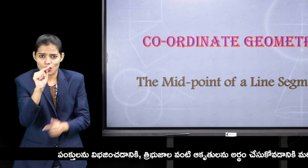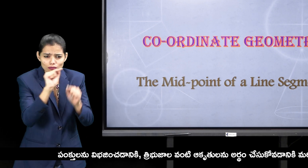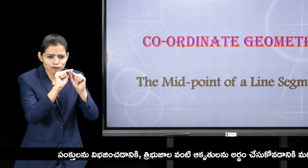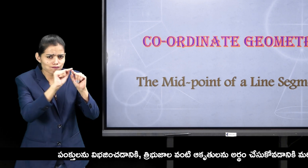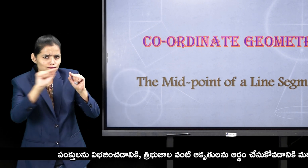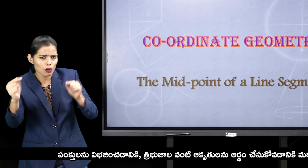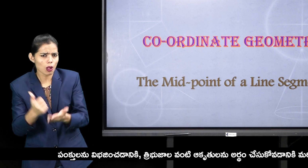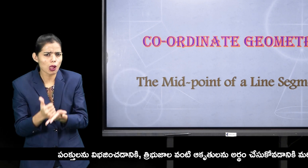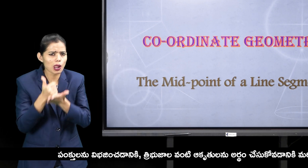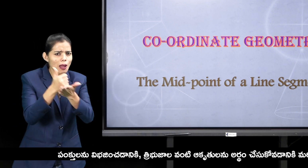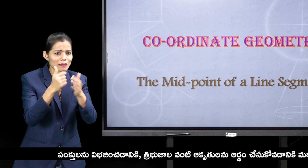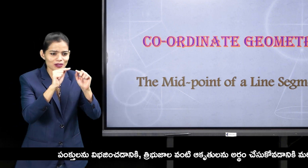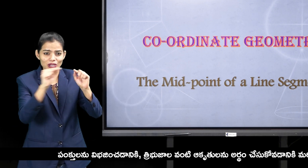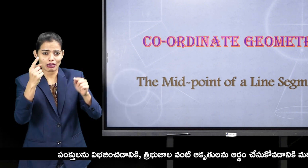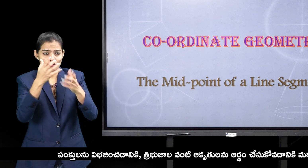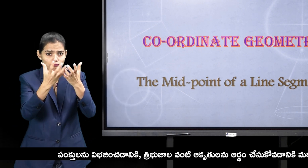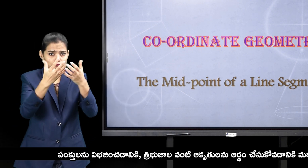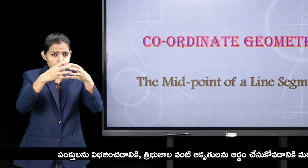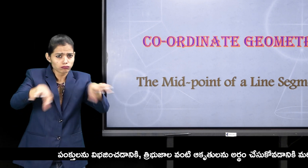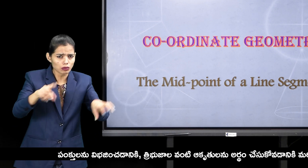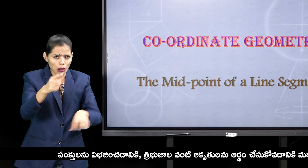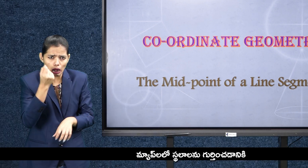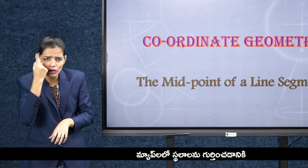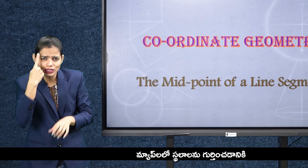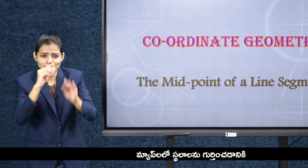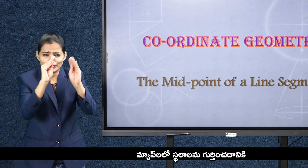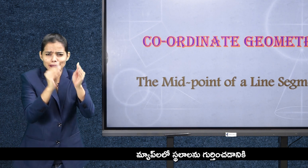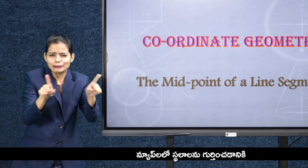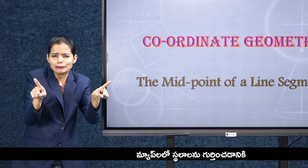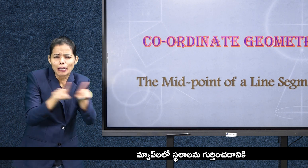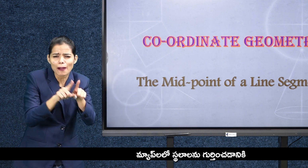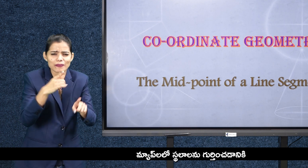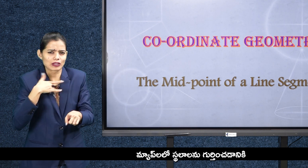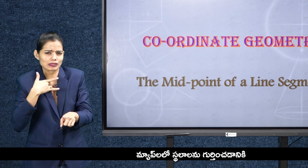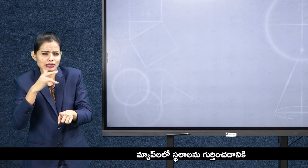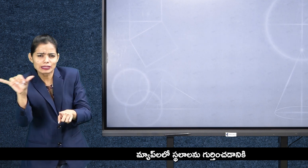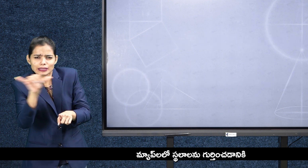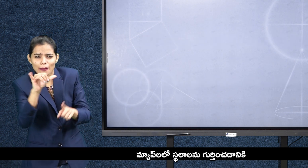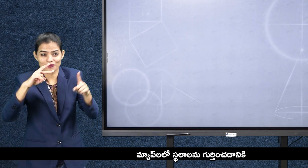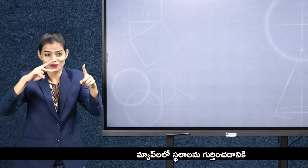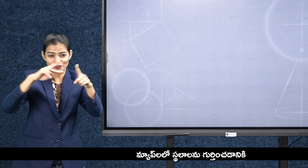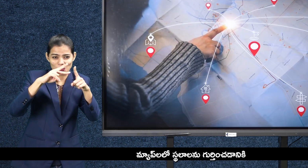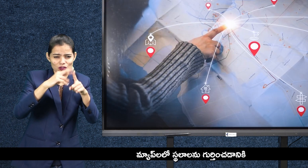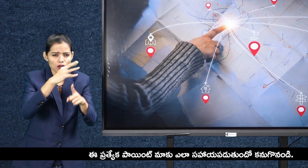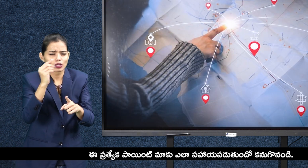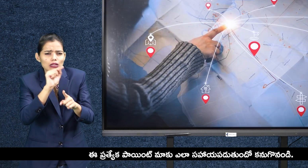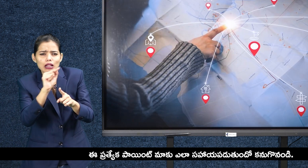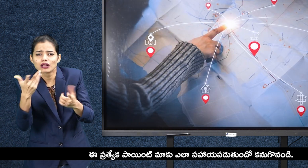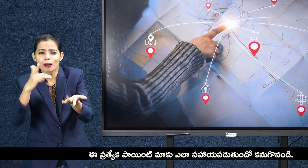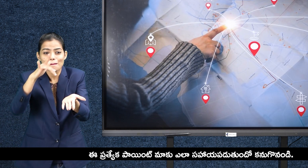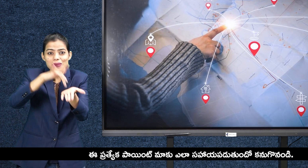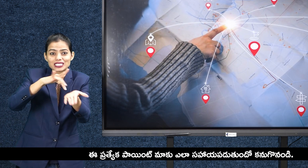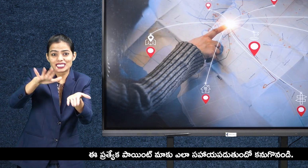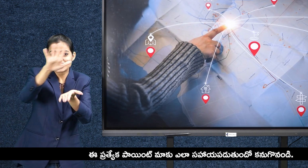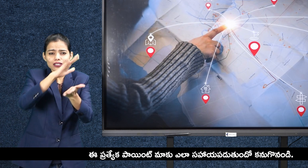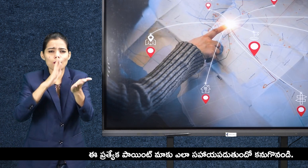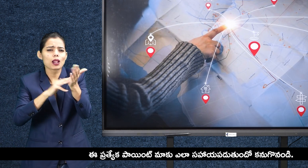ఆకృతులను అర్థం చేసుకోవడానికి మరియు మ్యాప్లలో స్థలాలను గుర్తించడానికి ఈ ప్రత్యేక పాయింట్ మనకు